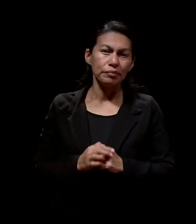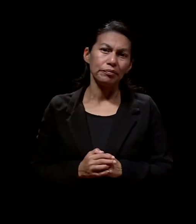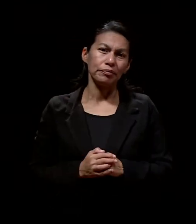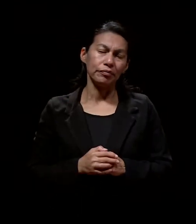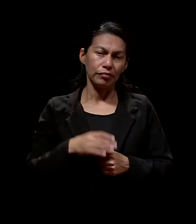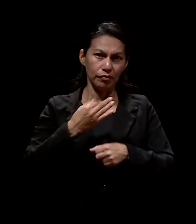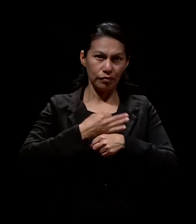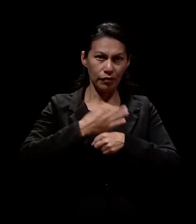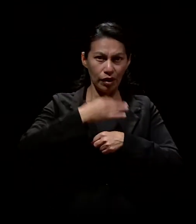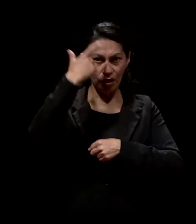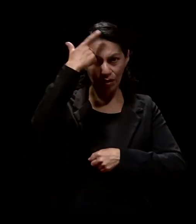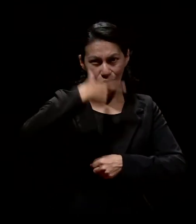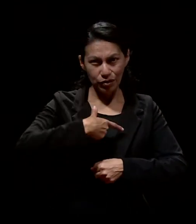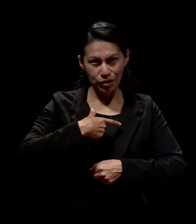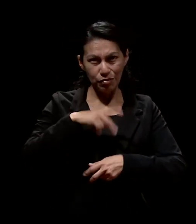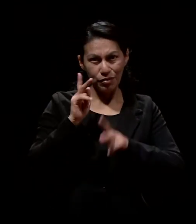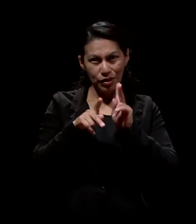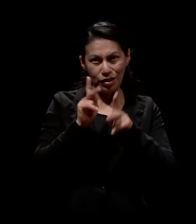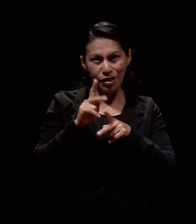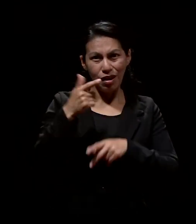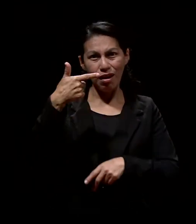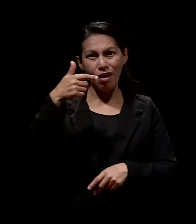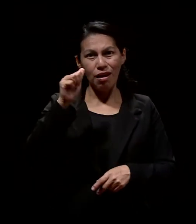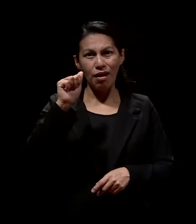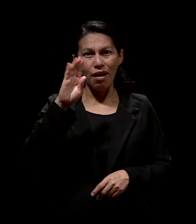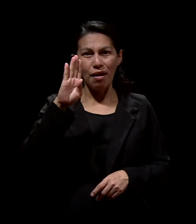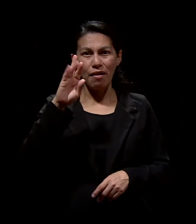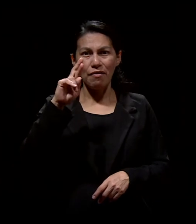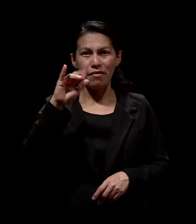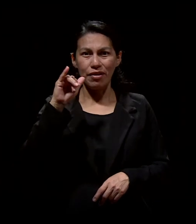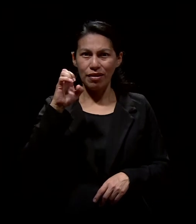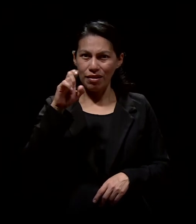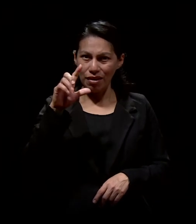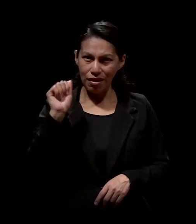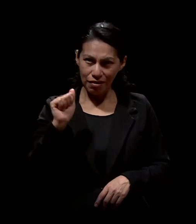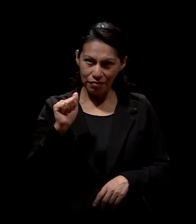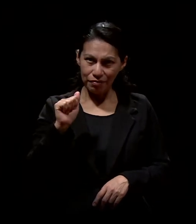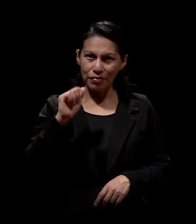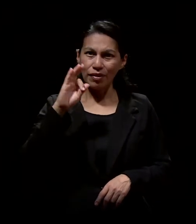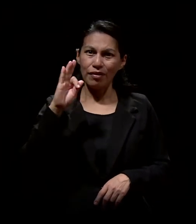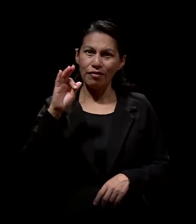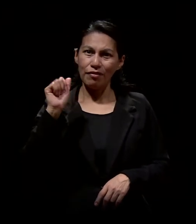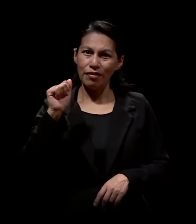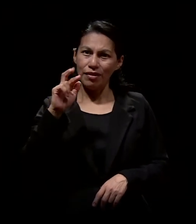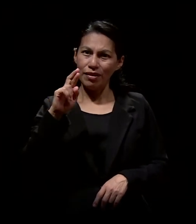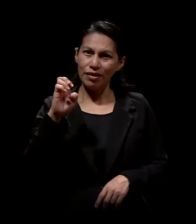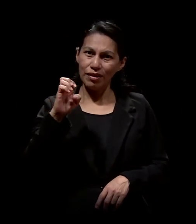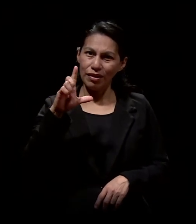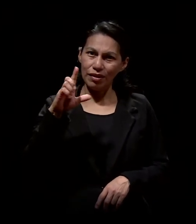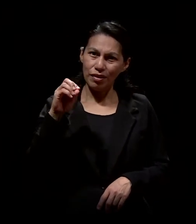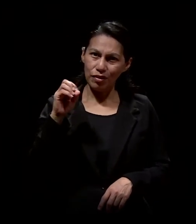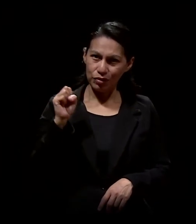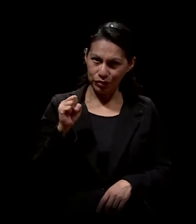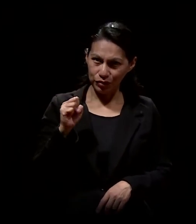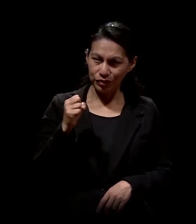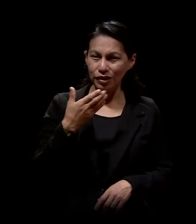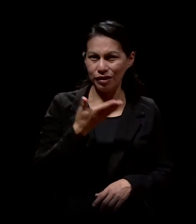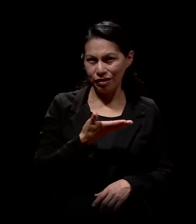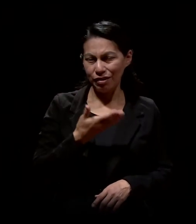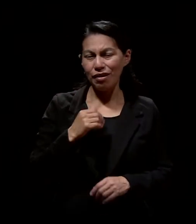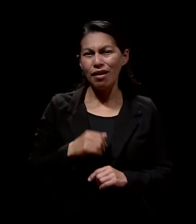noche vamos a platicar con Gabriela Farelos, quien amablemente ha venido acá a dar